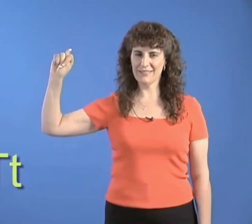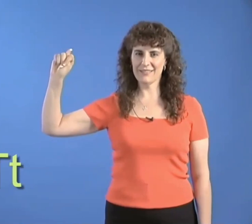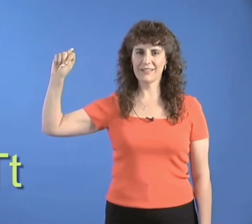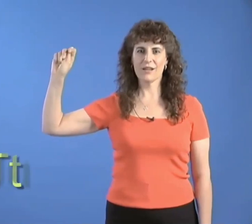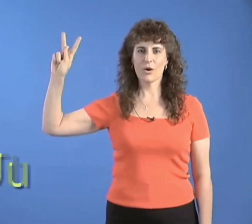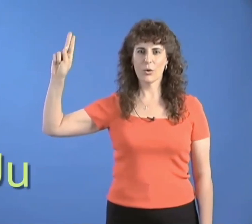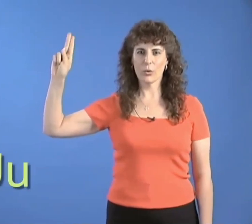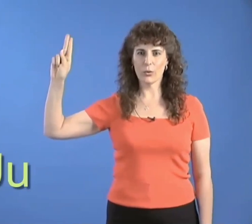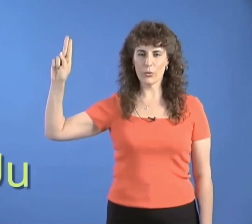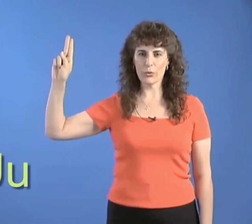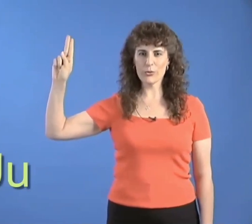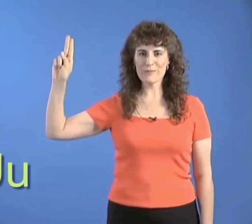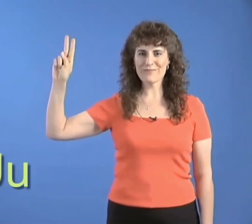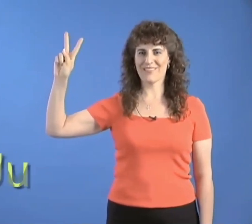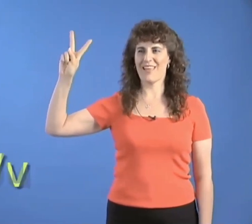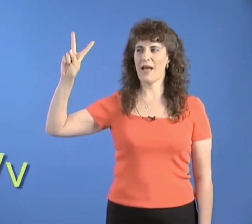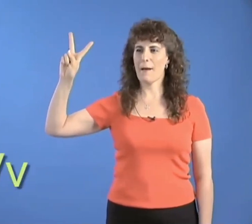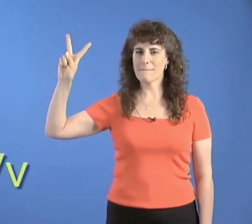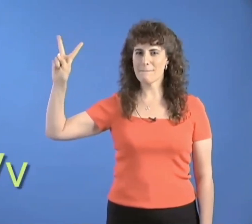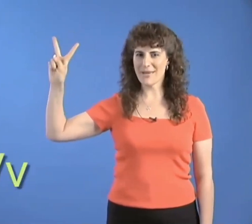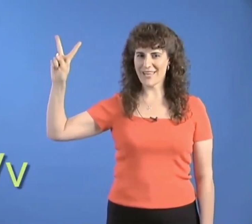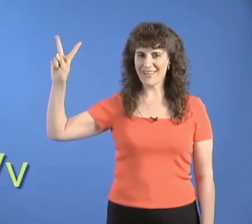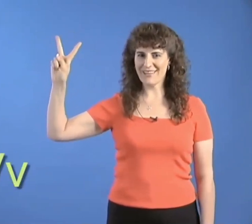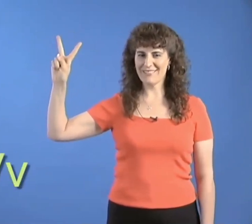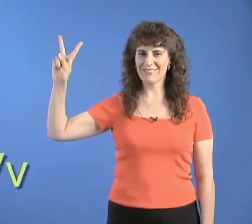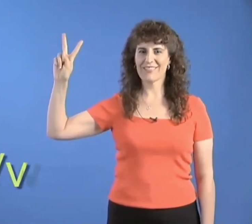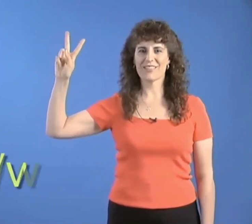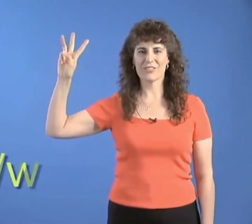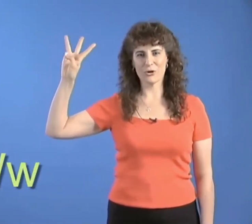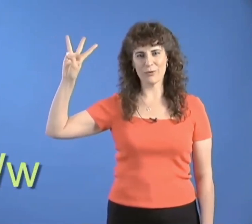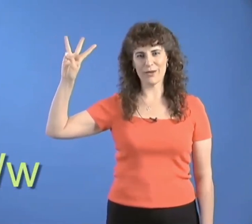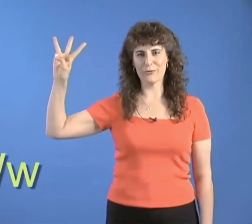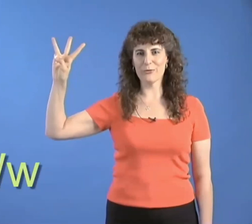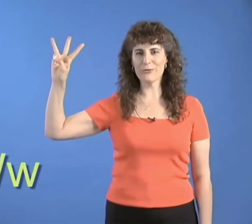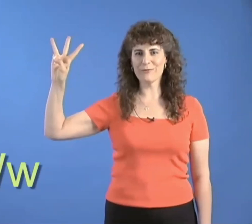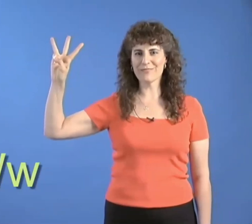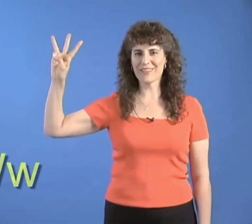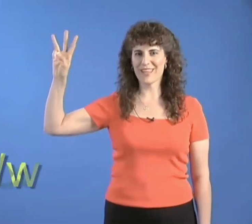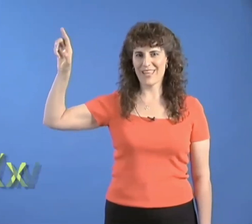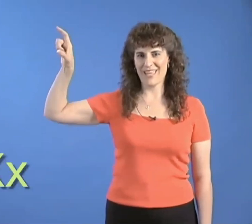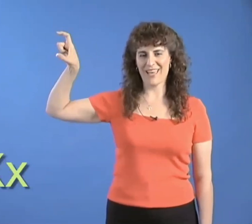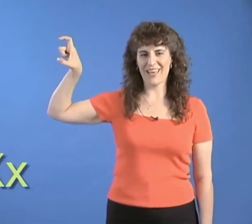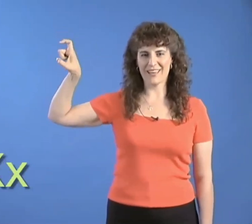T, U, B, W,